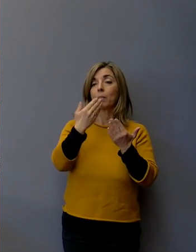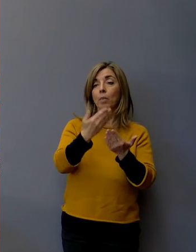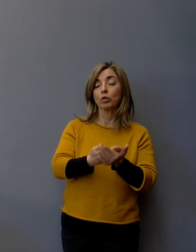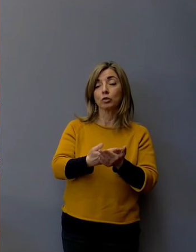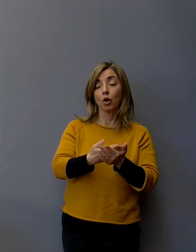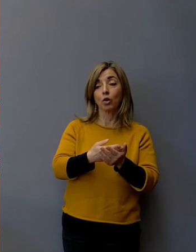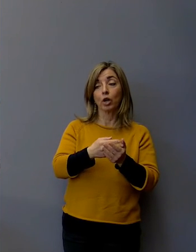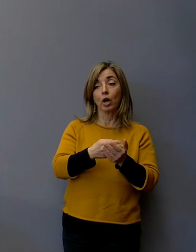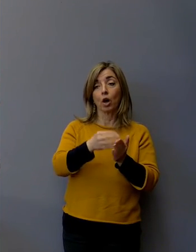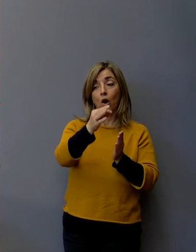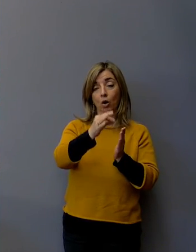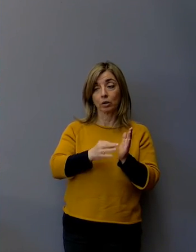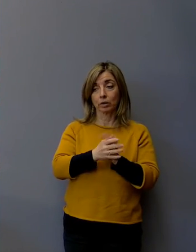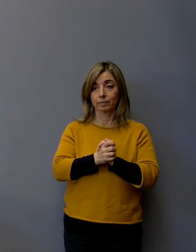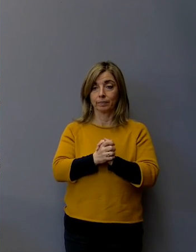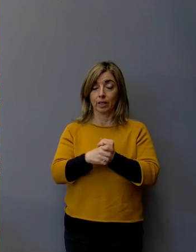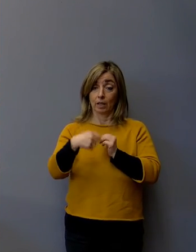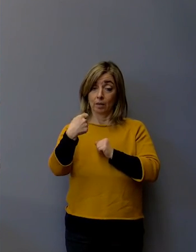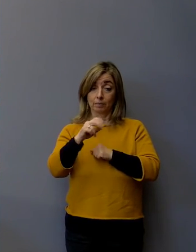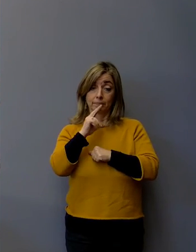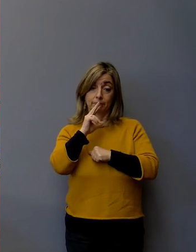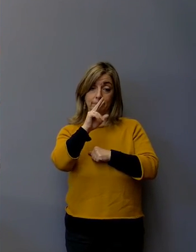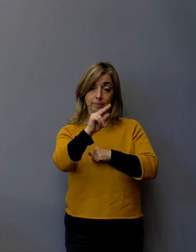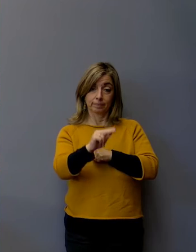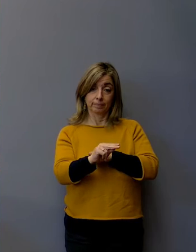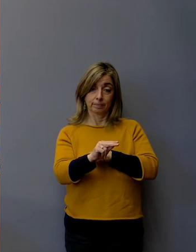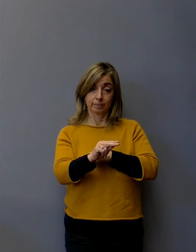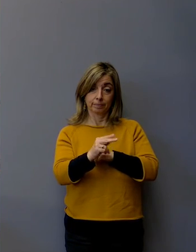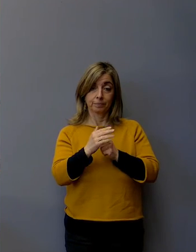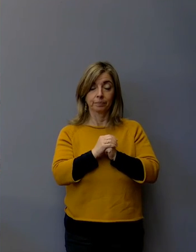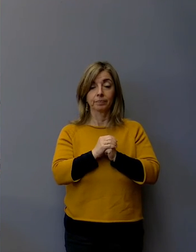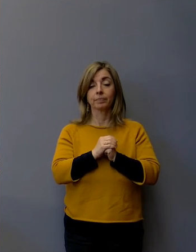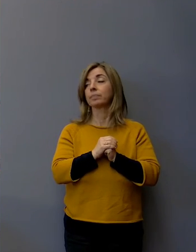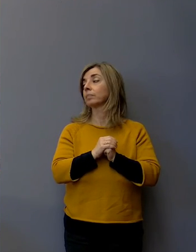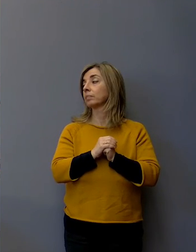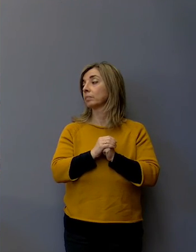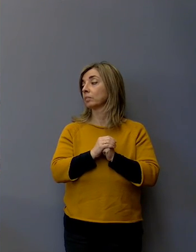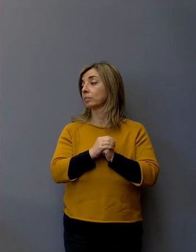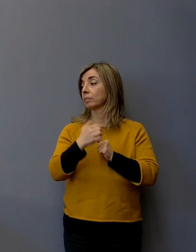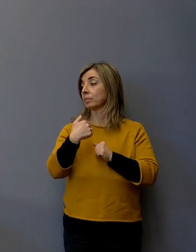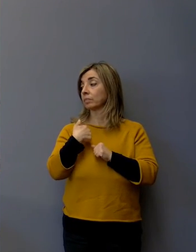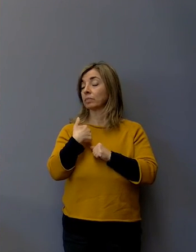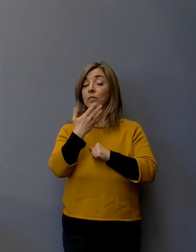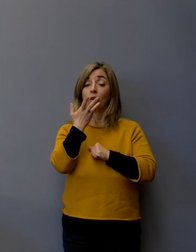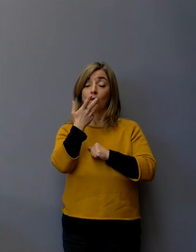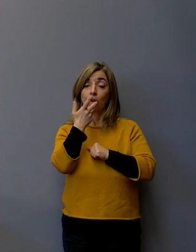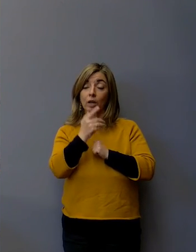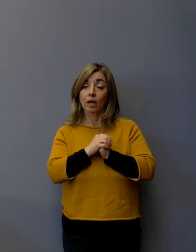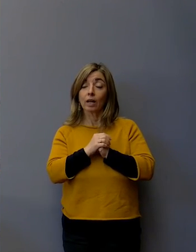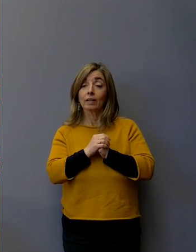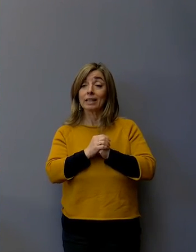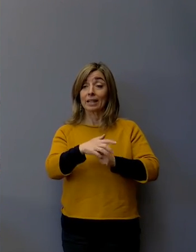presidente mi rivolgo a lei io vorrei che il sindaco quando anche quando